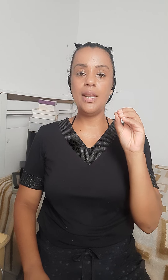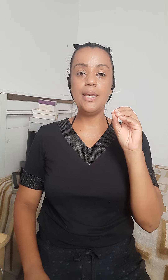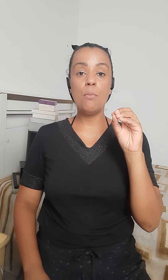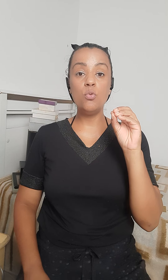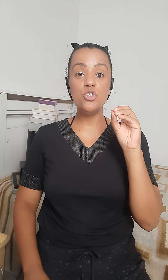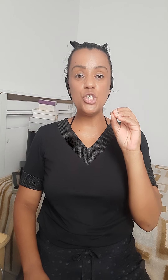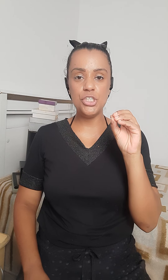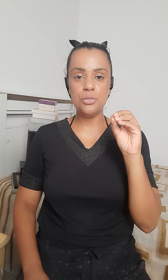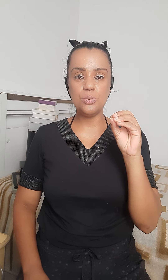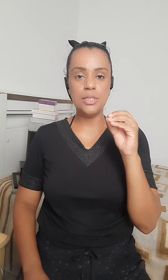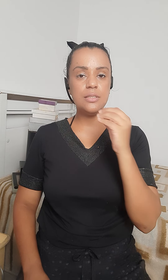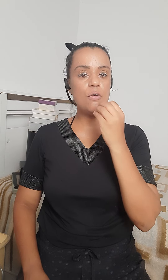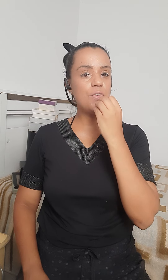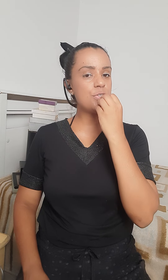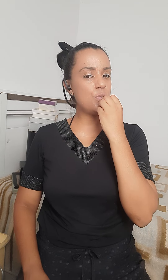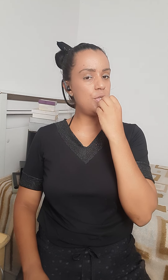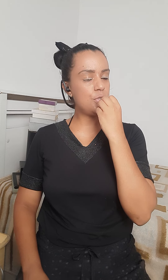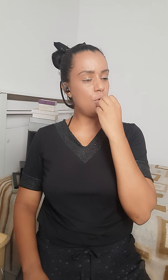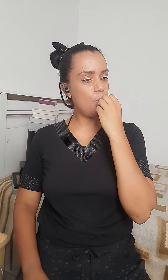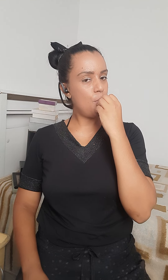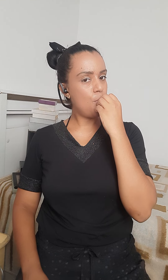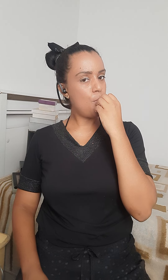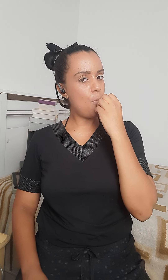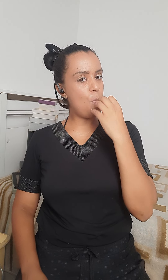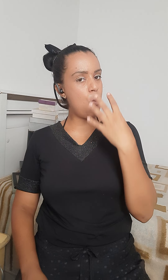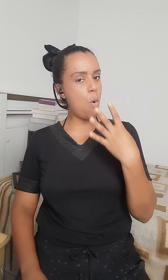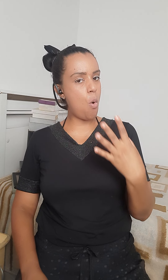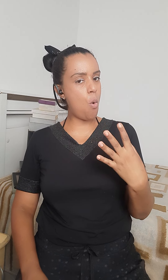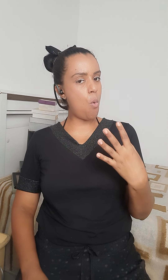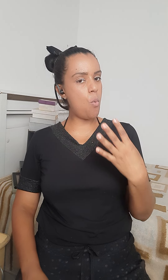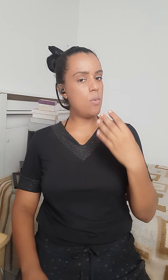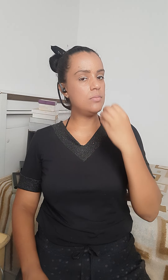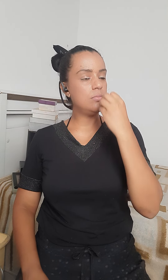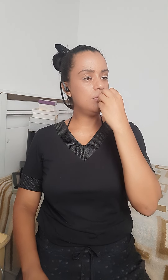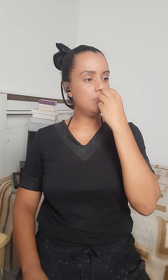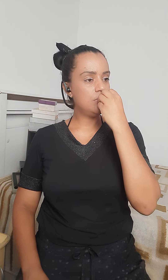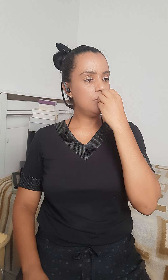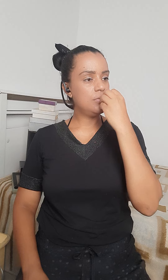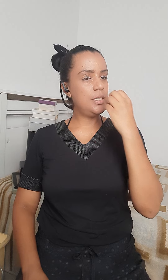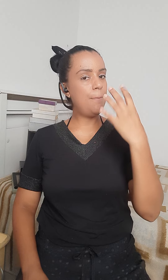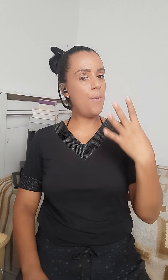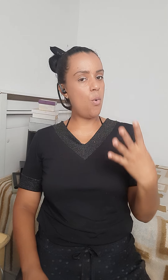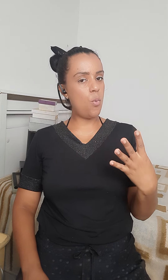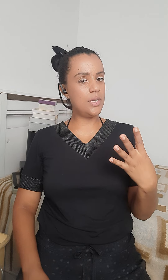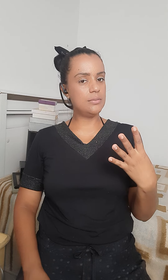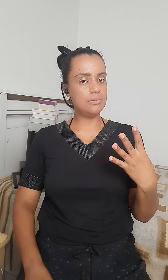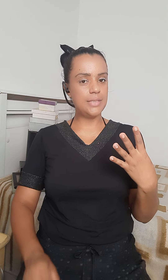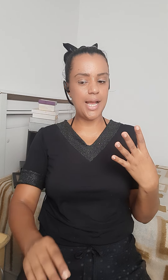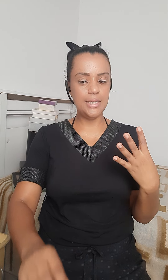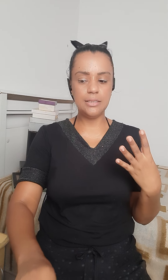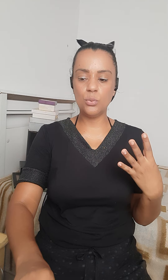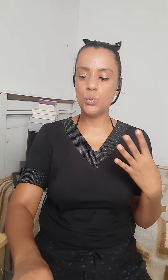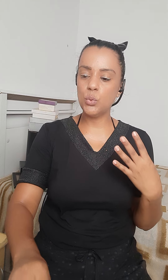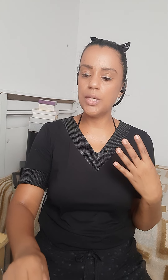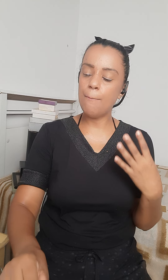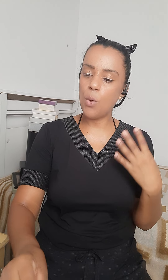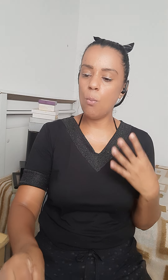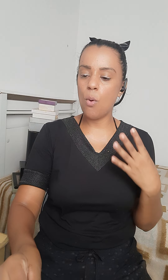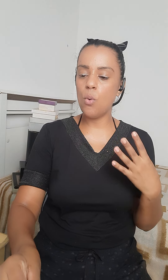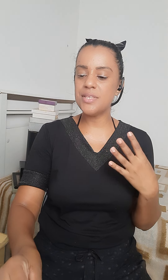em montinho. Então, eu faço isso, ó. Bom e boa, tá? Então, tudo que é bom, boa, sai